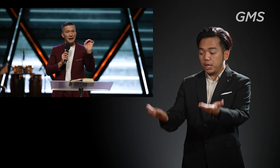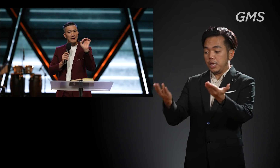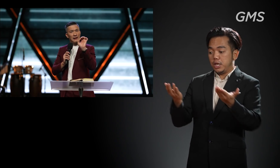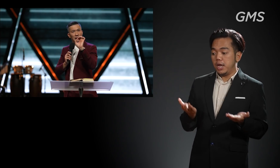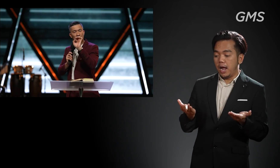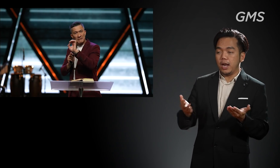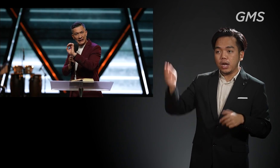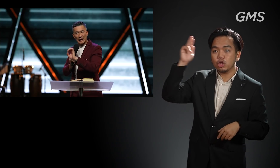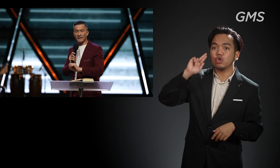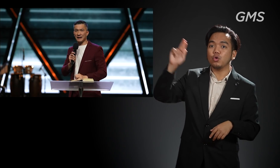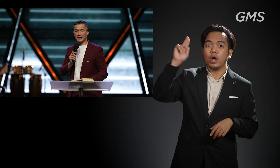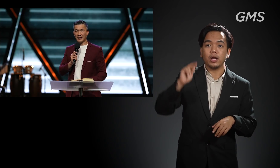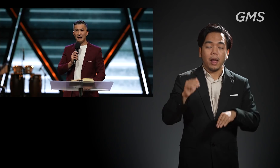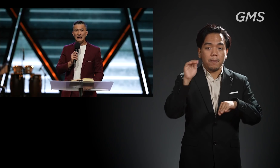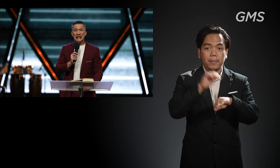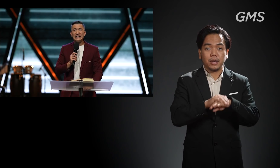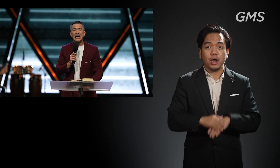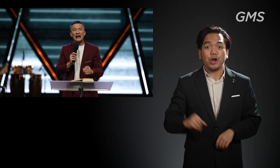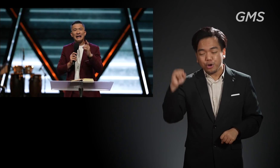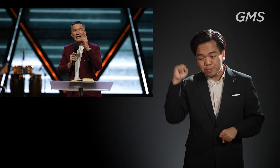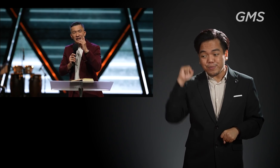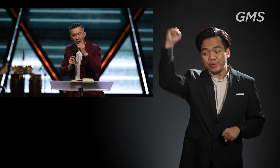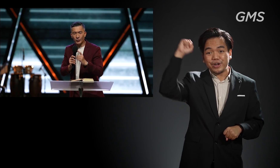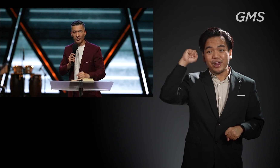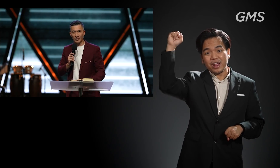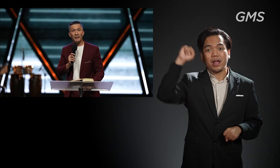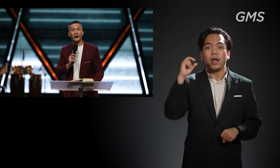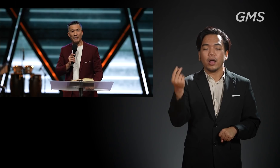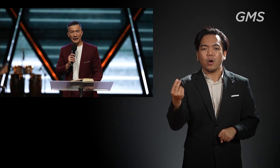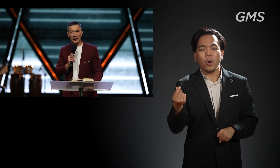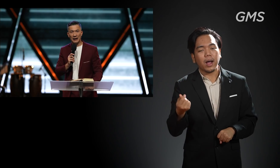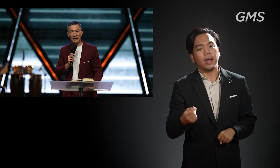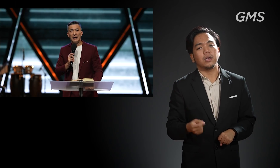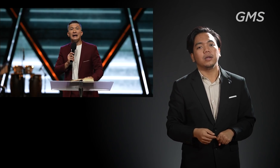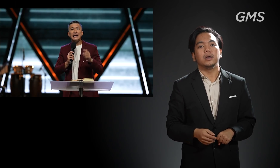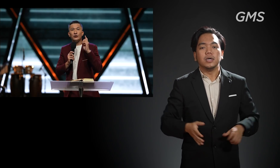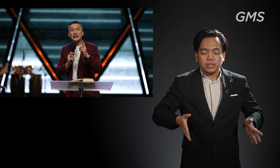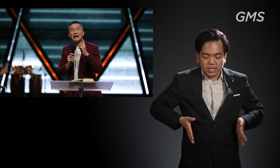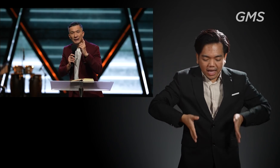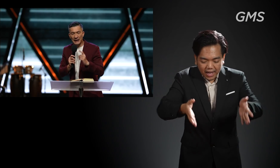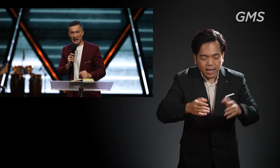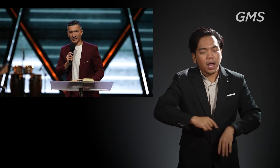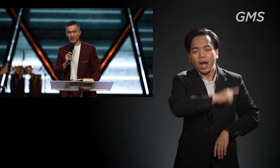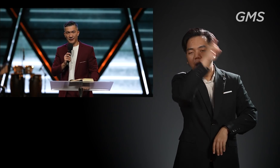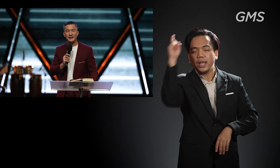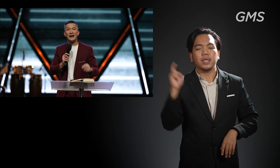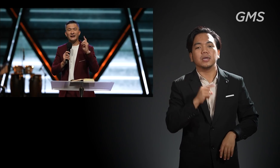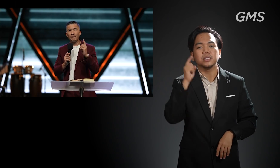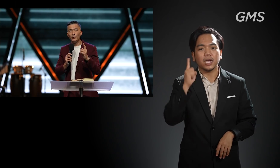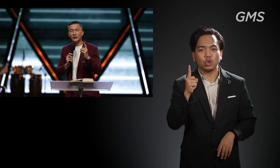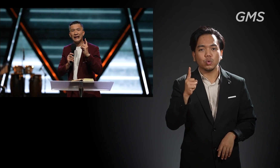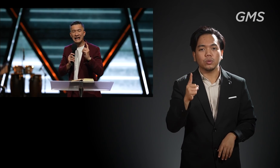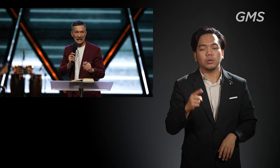kepada kemerdekaan finansil, jalannya hanya satu bagi orang benar, yaitu jalan kebenaran.